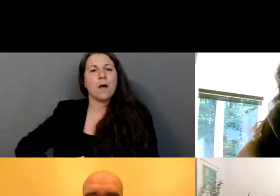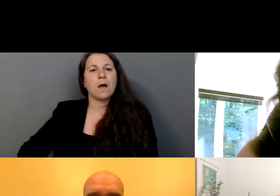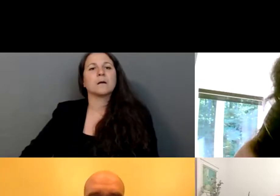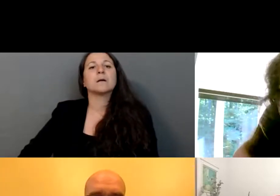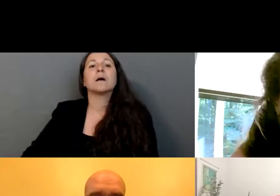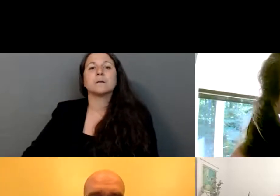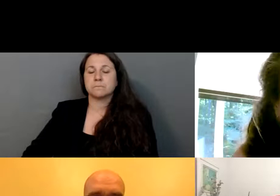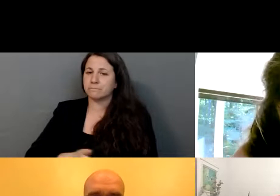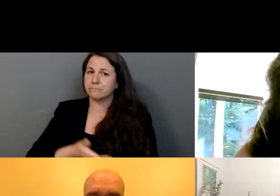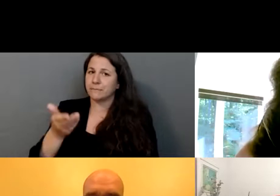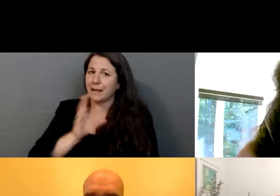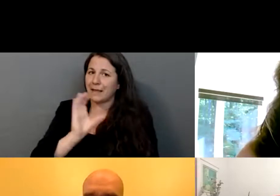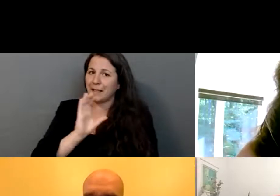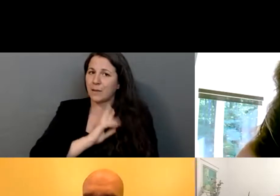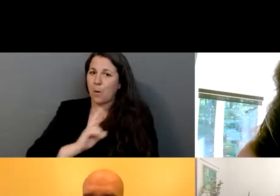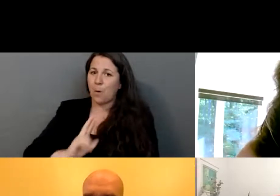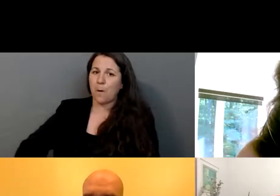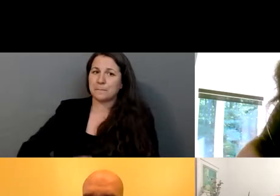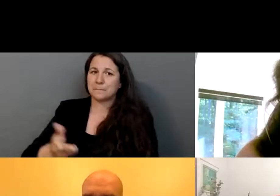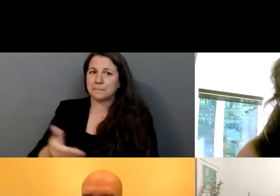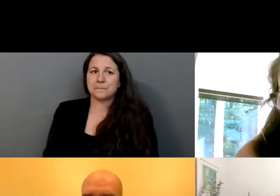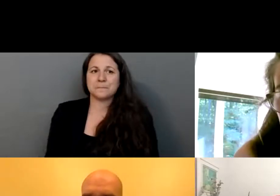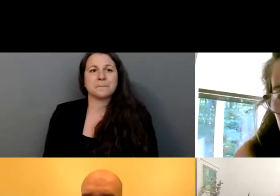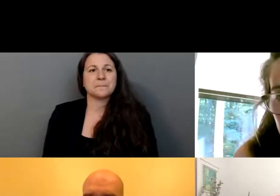Catherine Roy, allez-y, la parole est à vous.